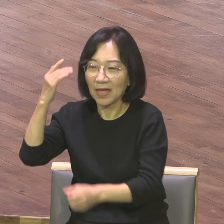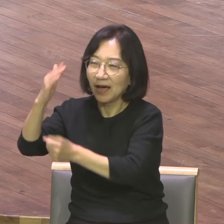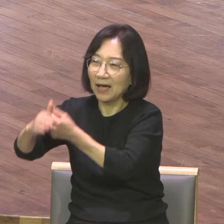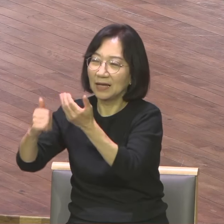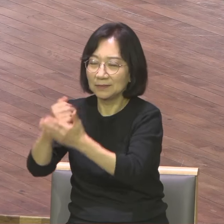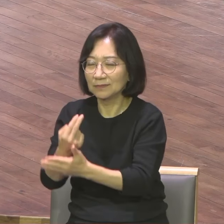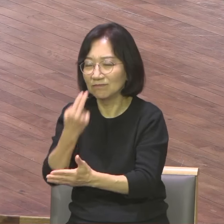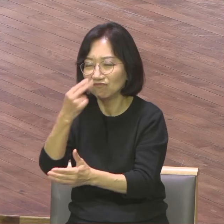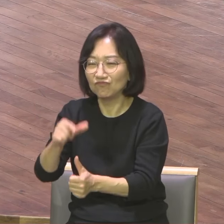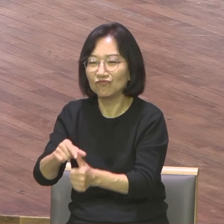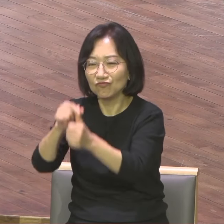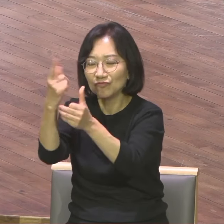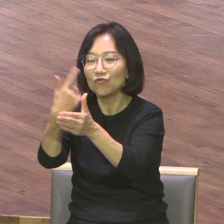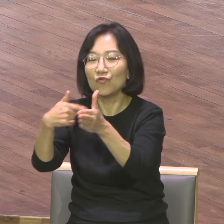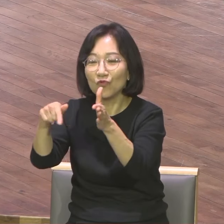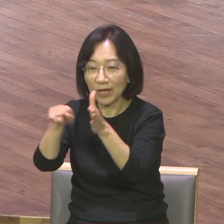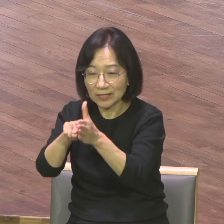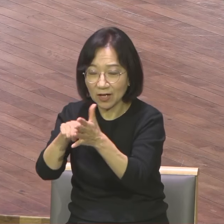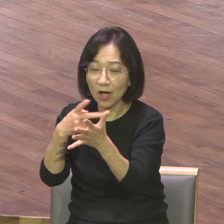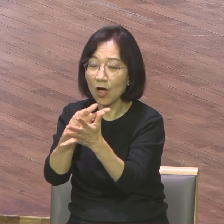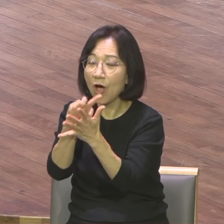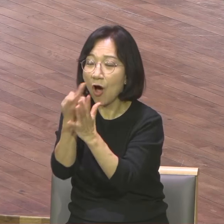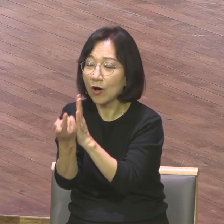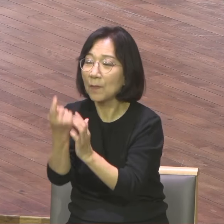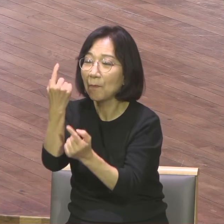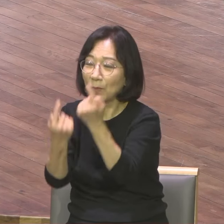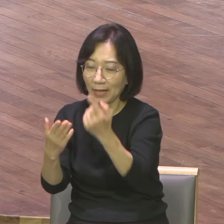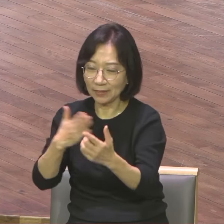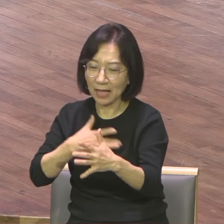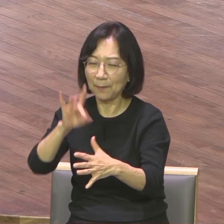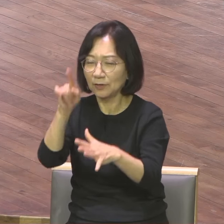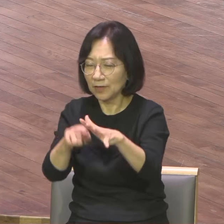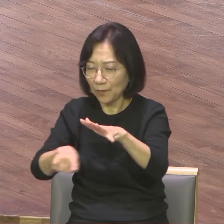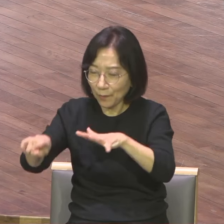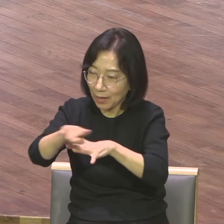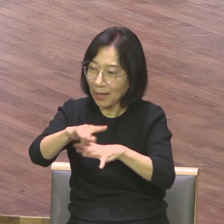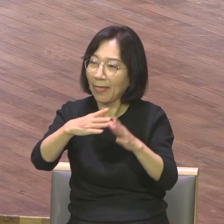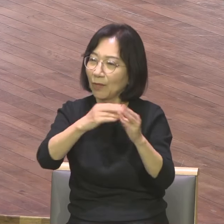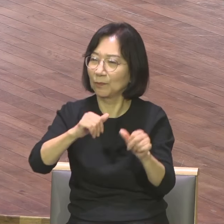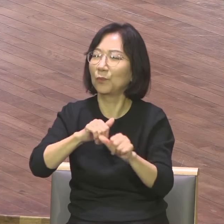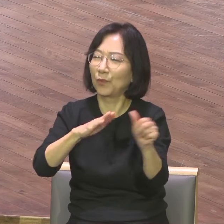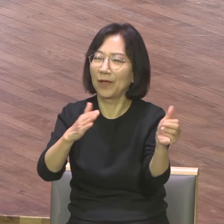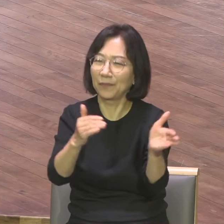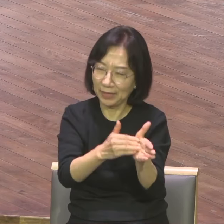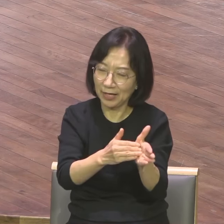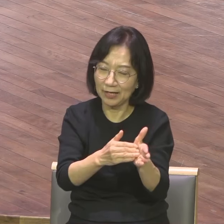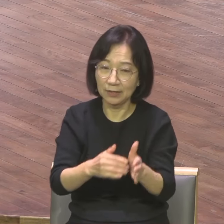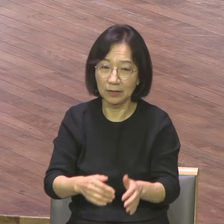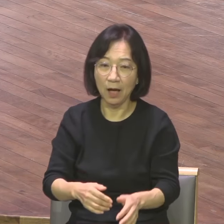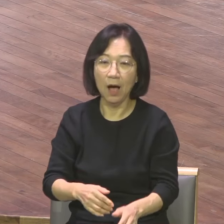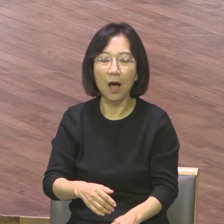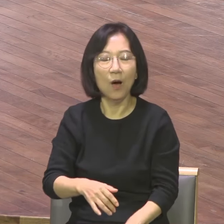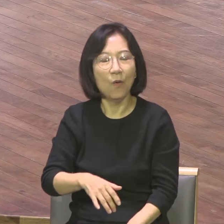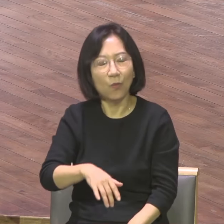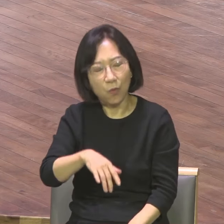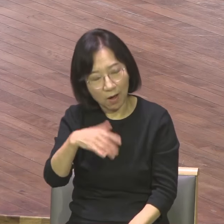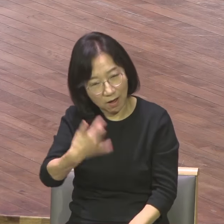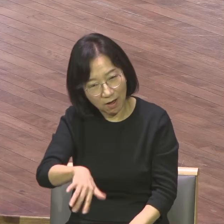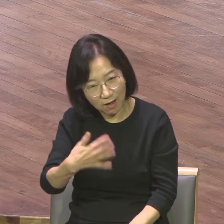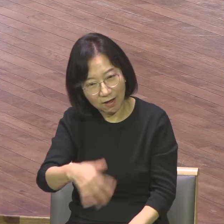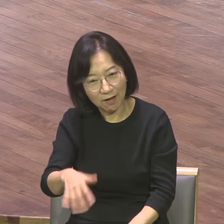구원하시려고 나를 당신들보다 먼저 보내셨나이다. 이야, 대단하죠.